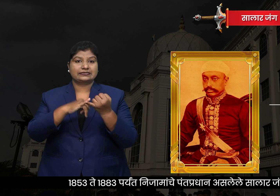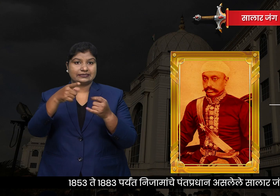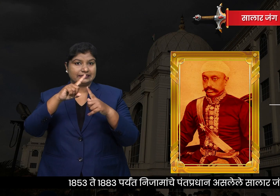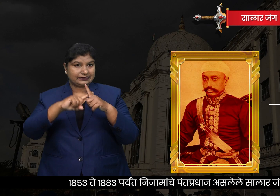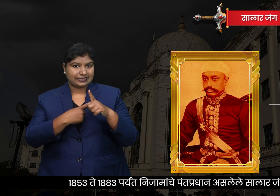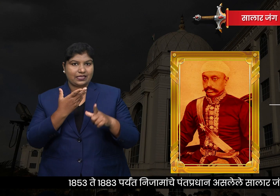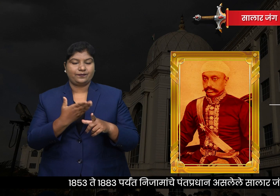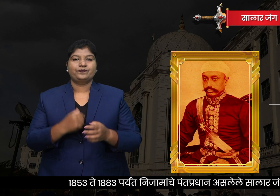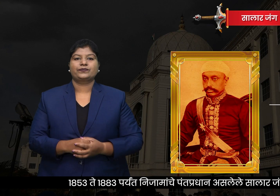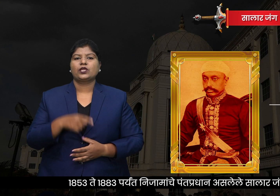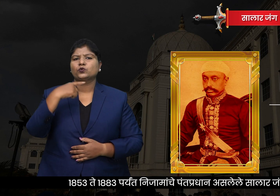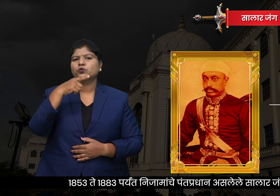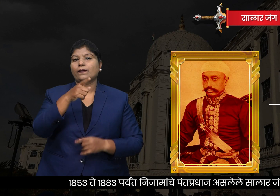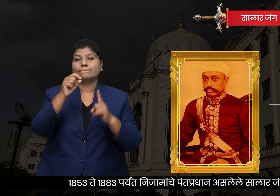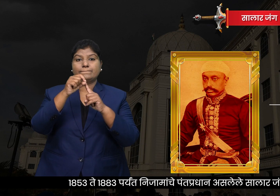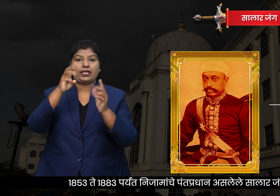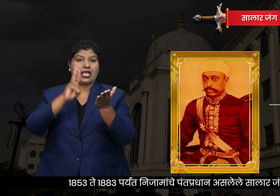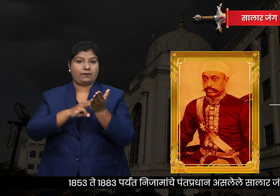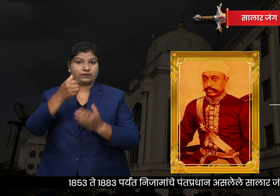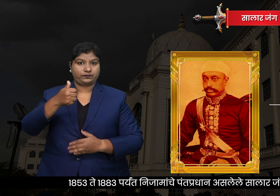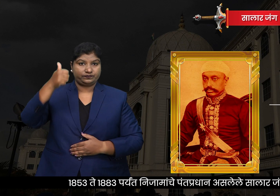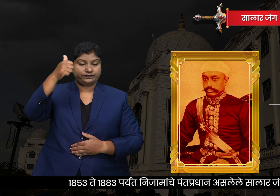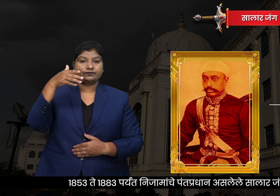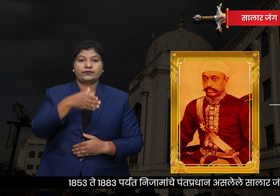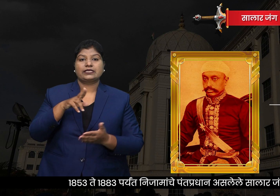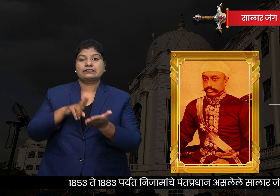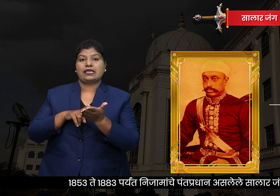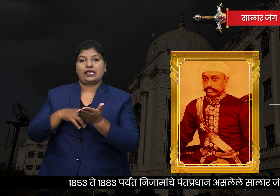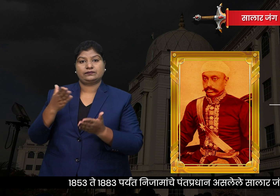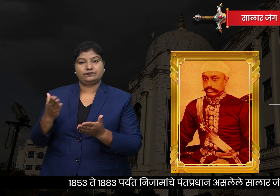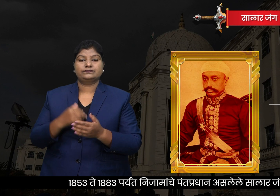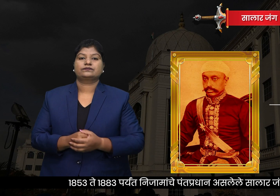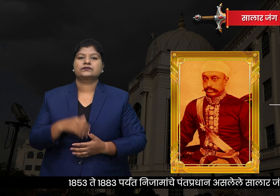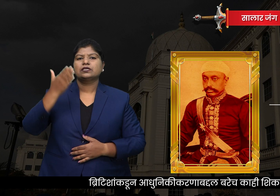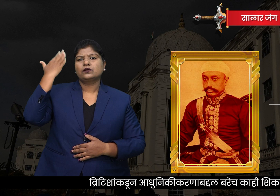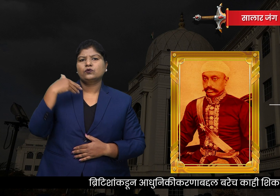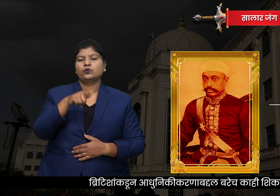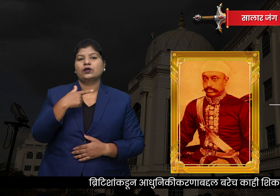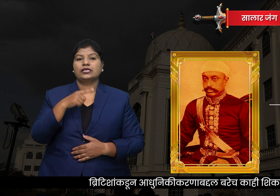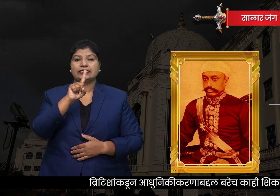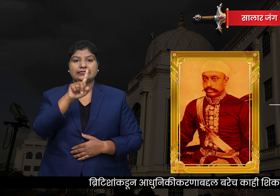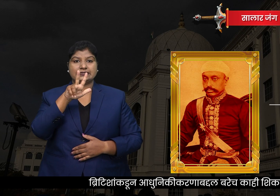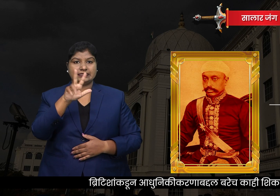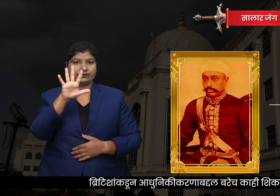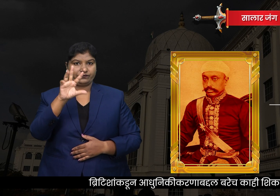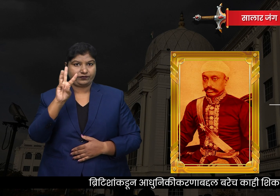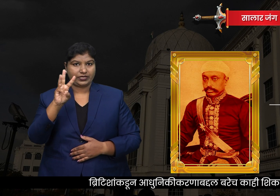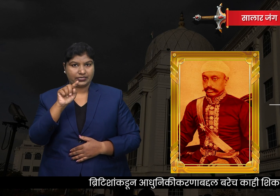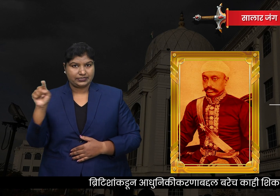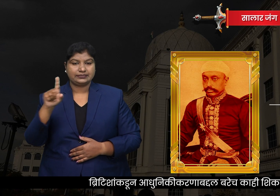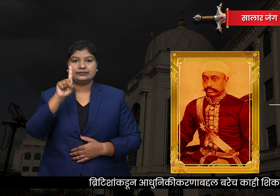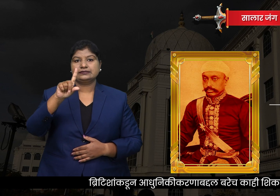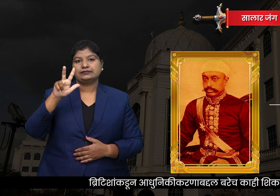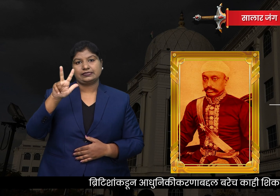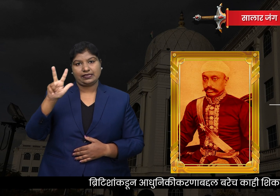ते 1883 पर्यंत निजामाचे पंतप्रधान असलेले सालारजंग यांनी ब्रिटिशांकडून आधुनिकीकरणाबद्दल